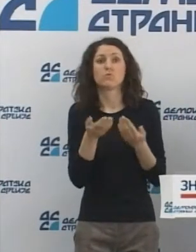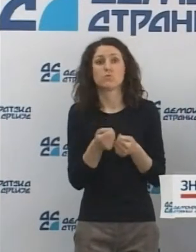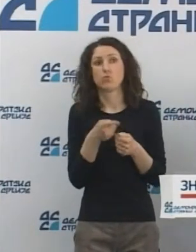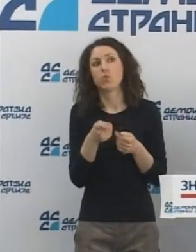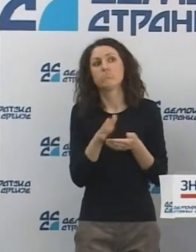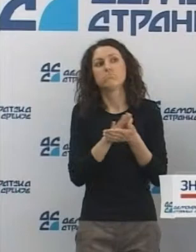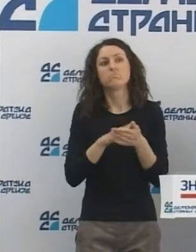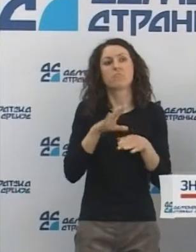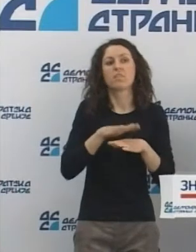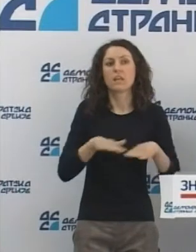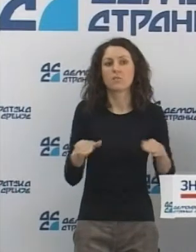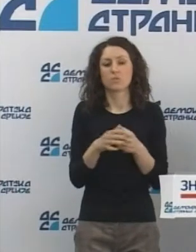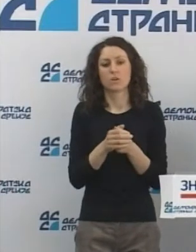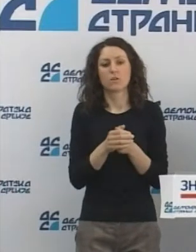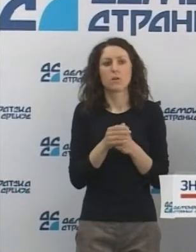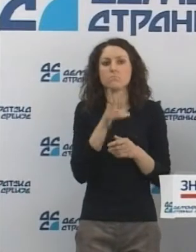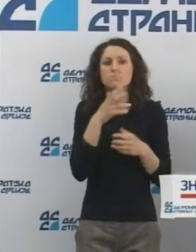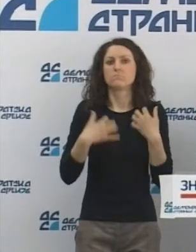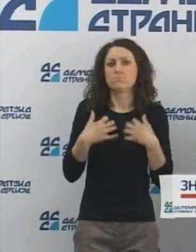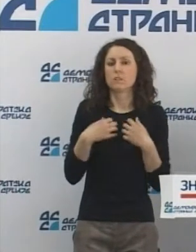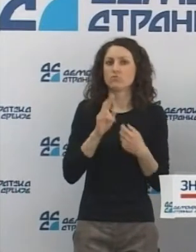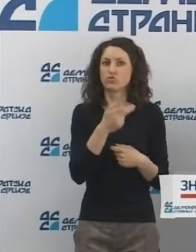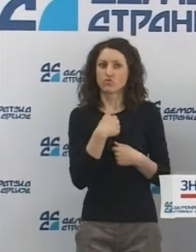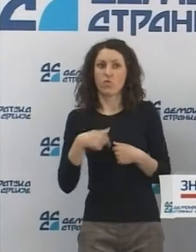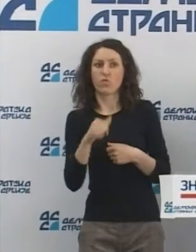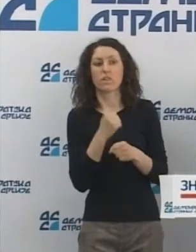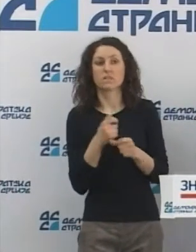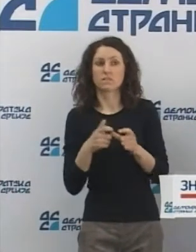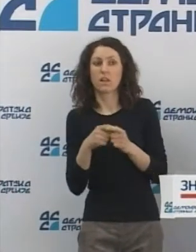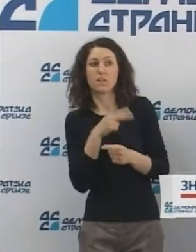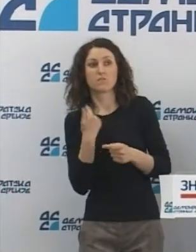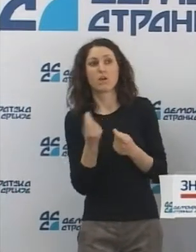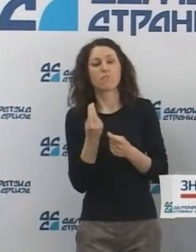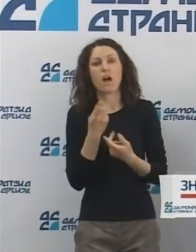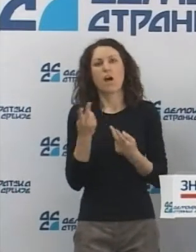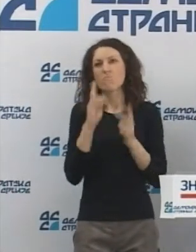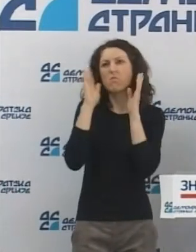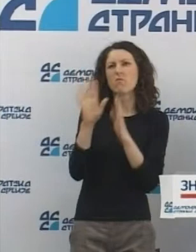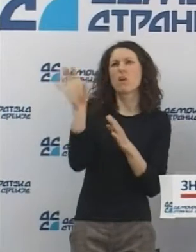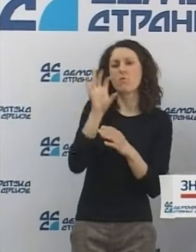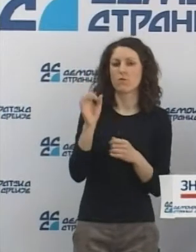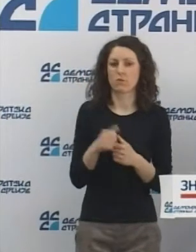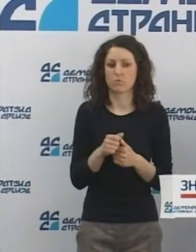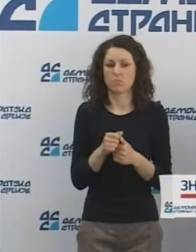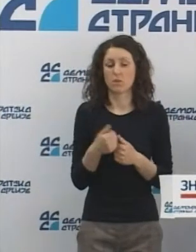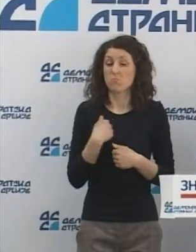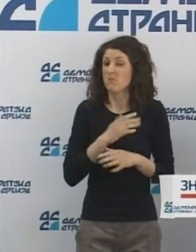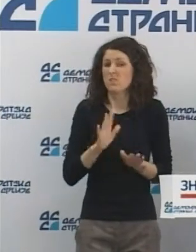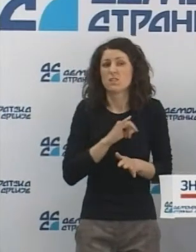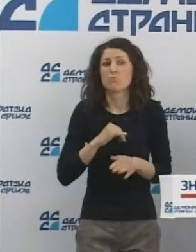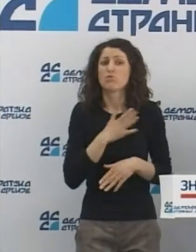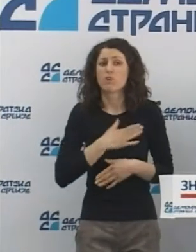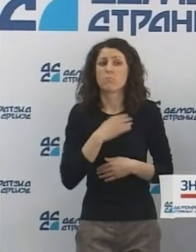temelje, nas zovu evroskepticima. Ne, nismo evroskeptici, mi samo želimo